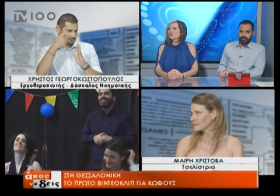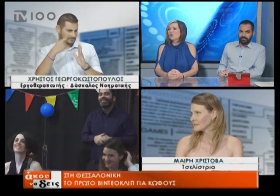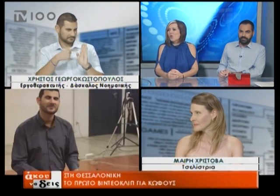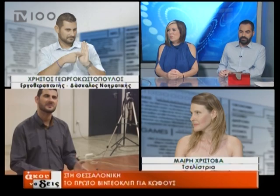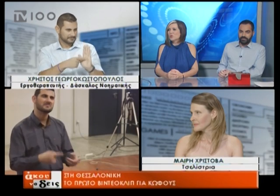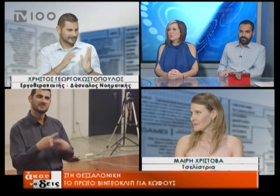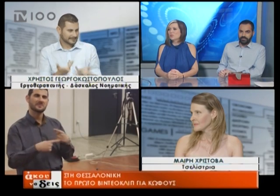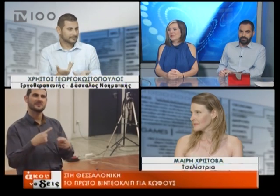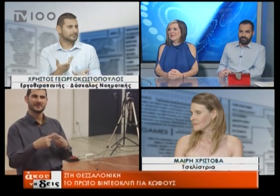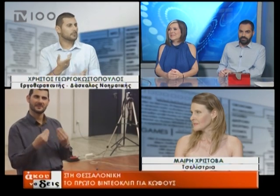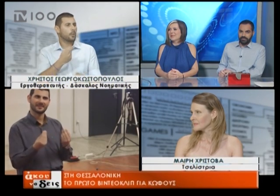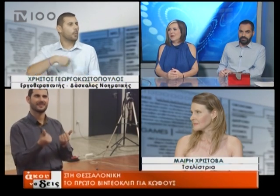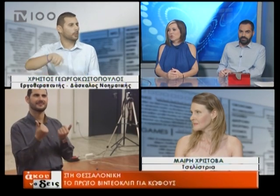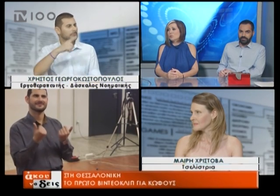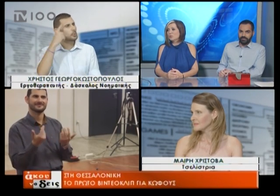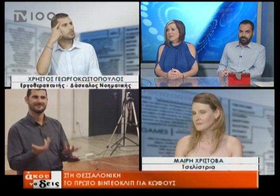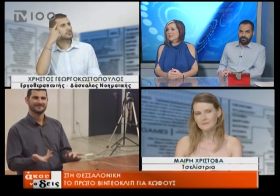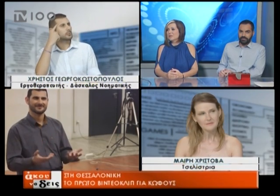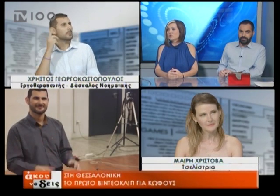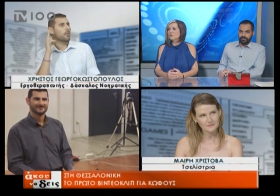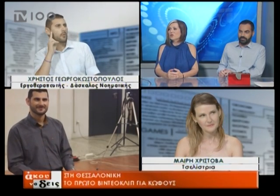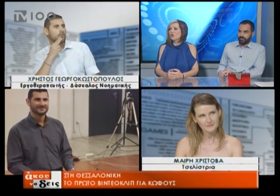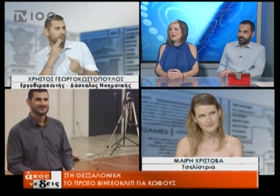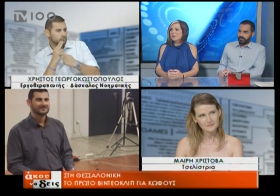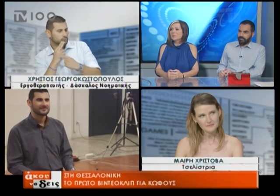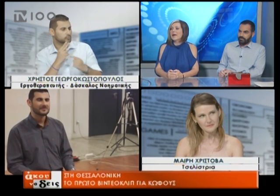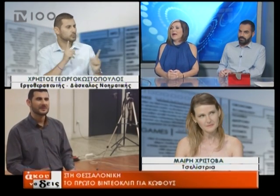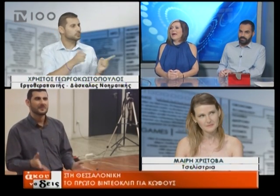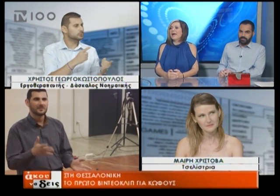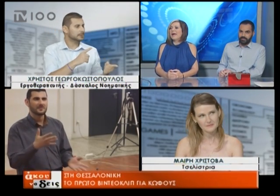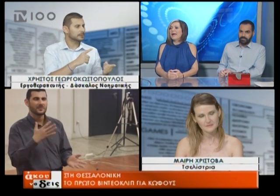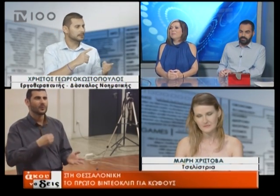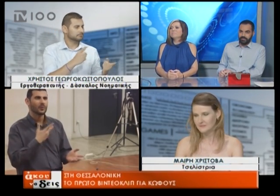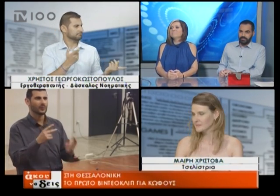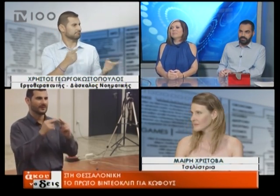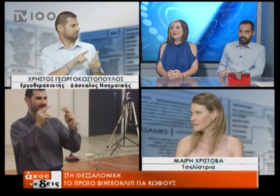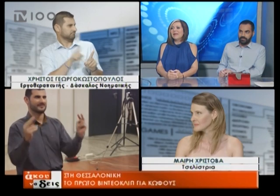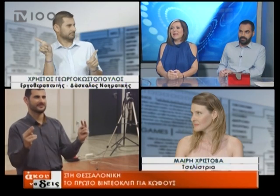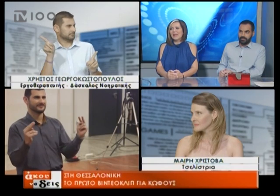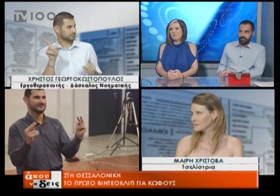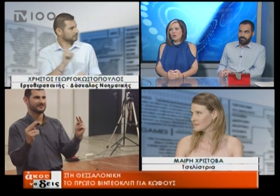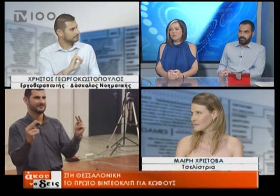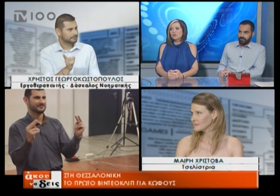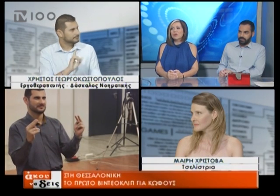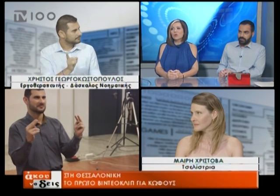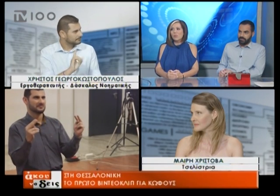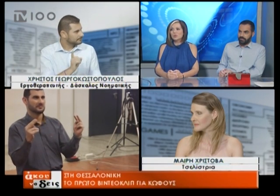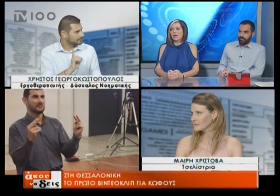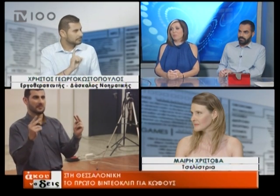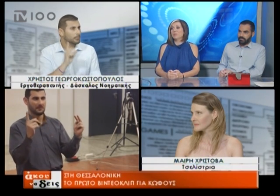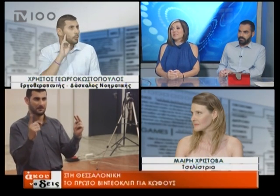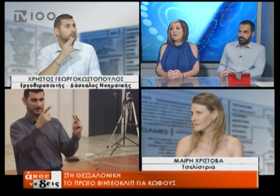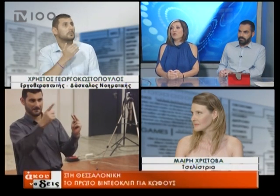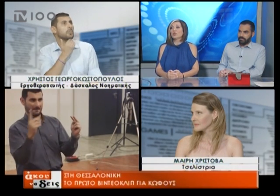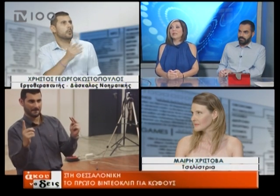Αυτός ο τρόπος που γυρίστηκε, αυτό το βίντεο κλιπ είναι για να βοηθήσει τους ανθρώπους